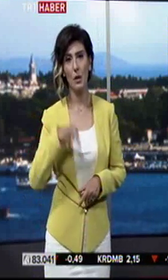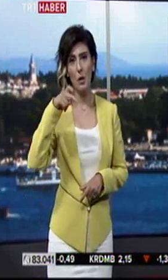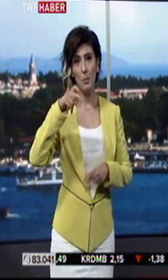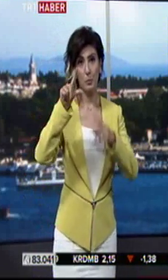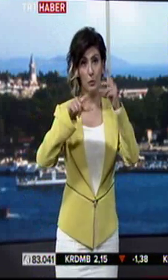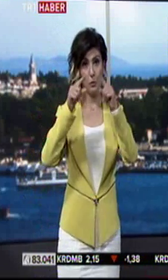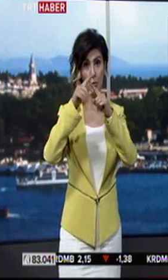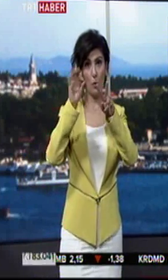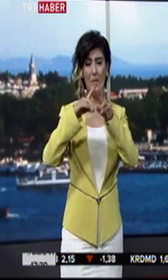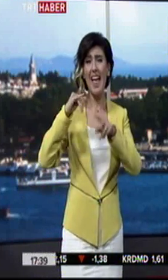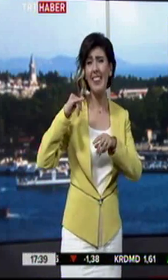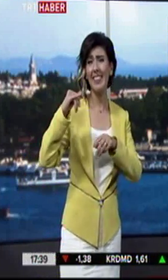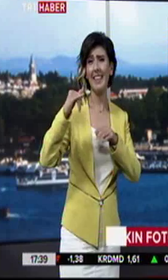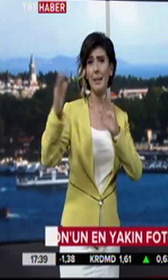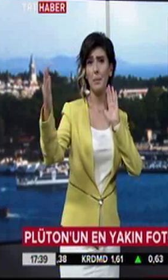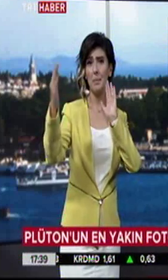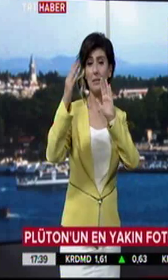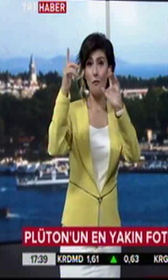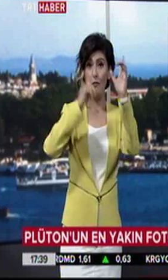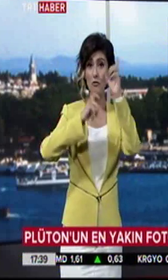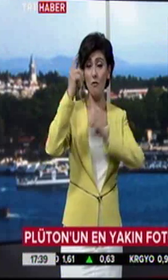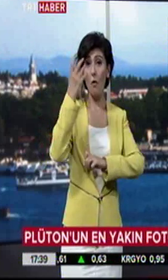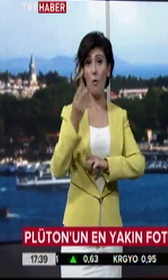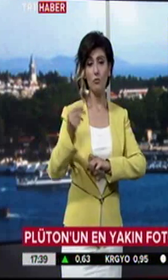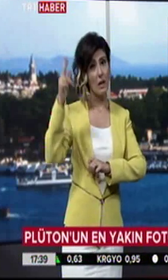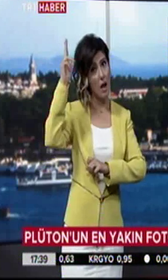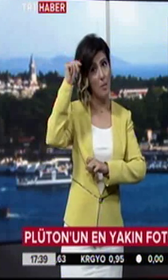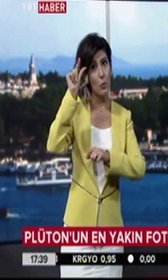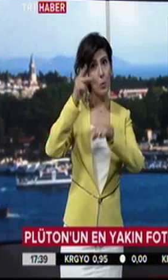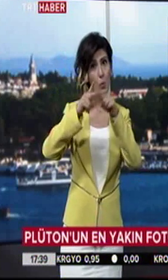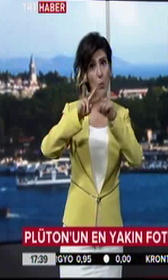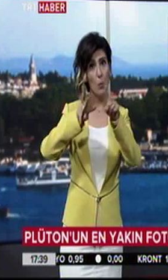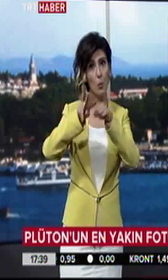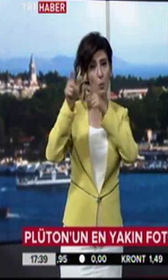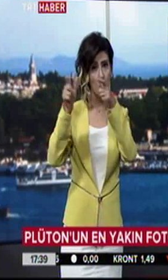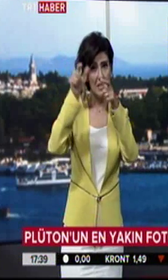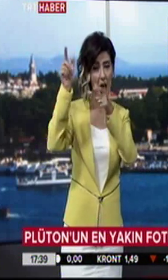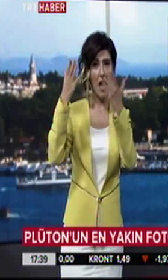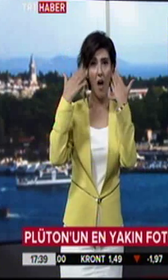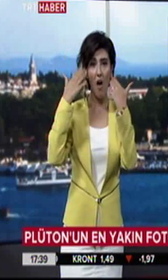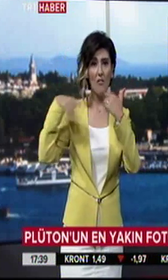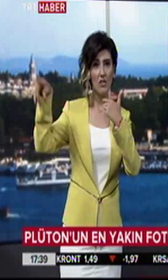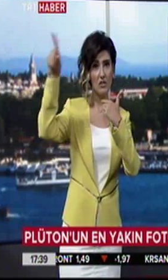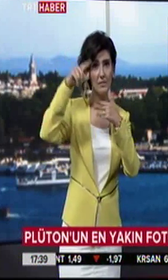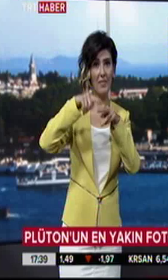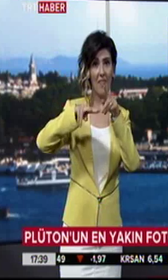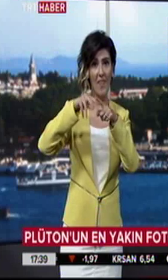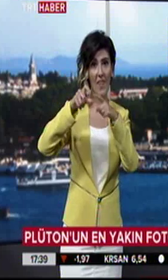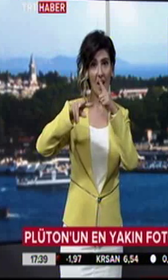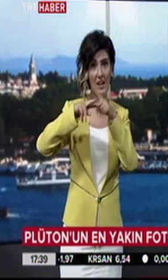Plüton en yakın mesafeden fotoğraflanacak. Amerikan Uzay ve Havacılık Dairesi NASA tarafından 9